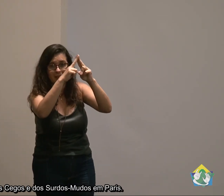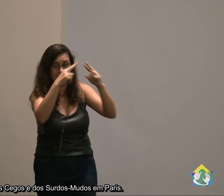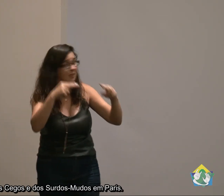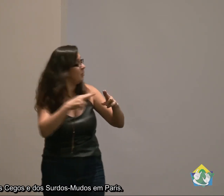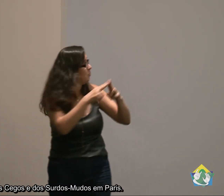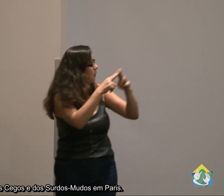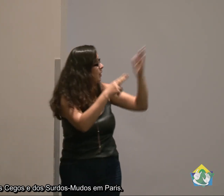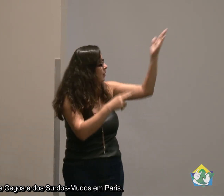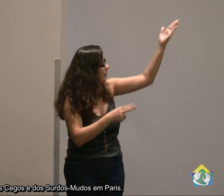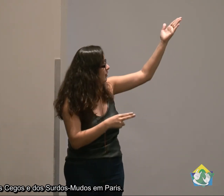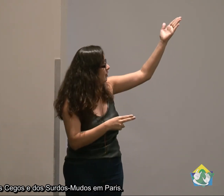mudos em Paris